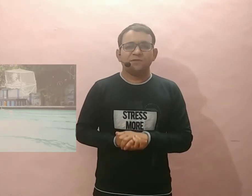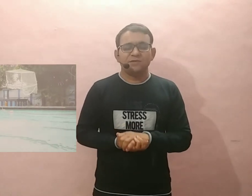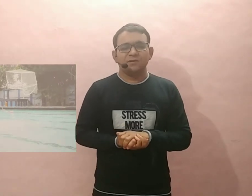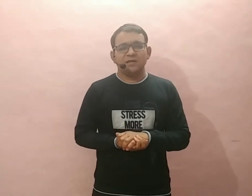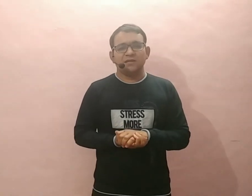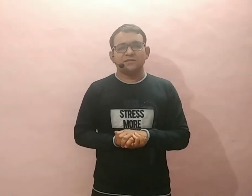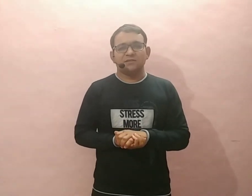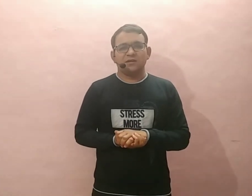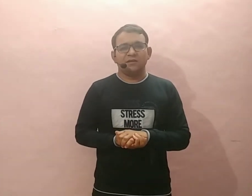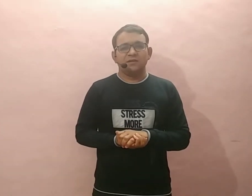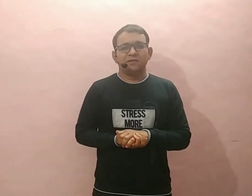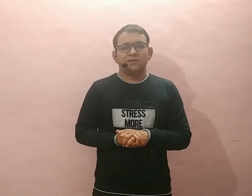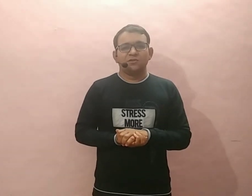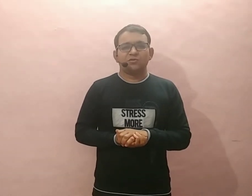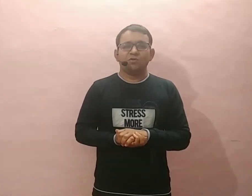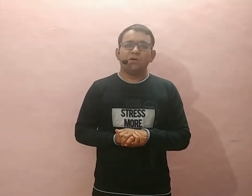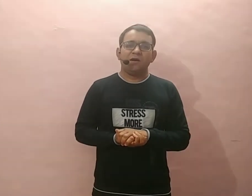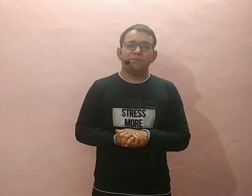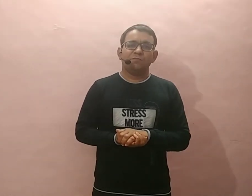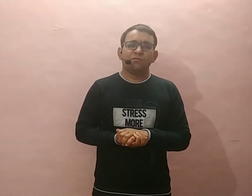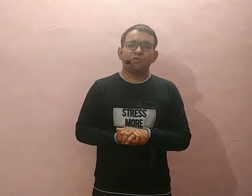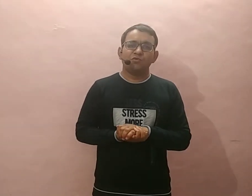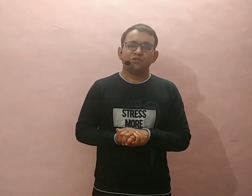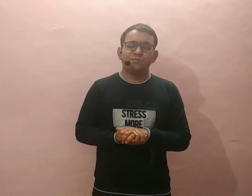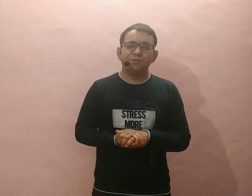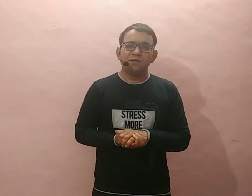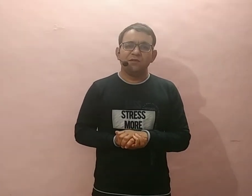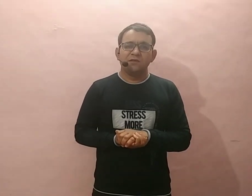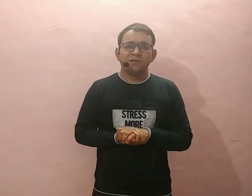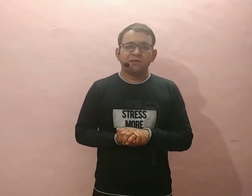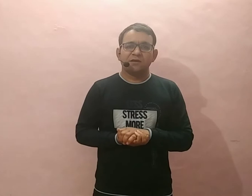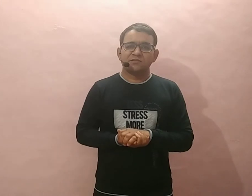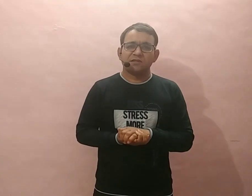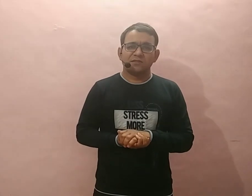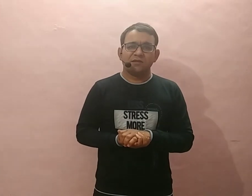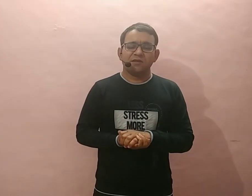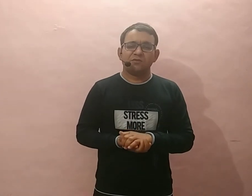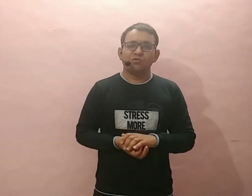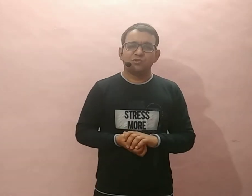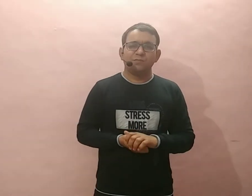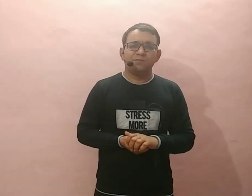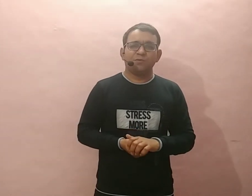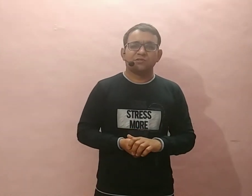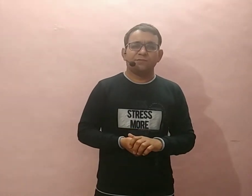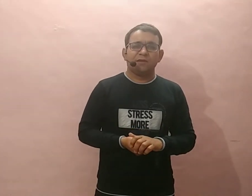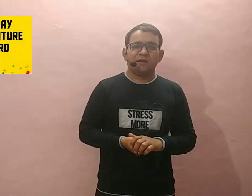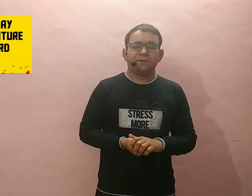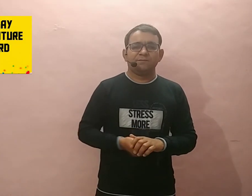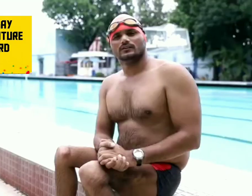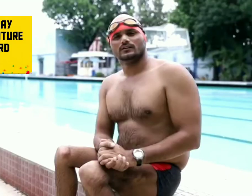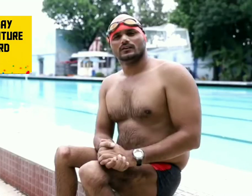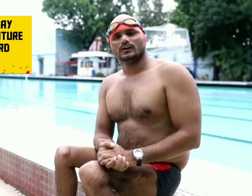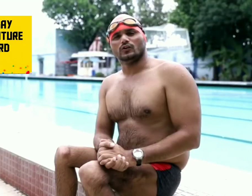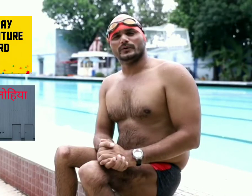दुनिया में इस तरह परचम लहरा सकता है तो हम कुछ भी कर सकते हैं, कुछ भी पॉसिबल है। हेलो